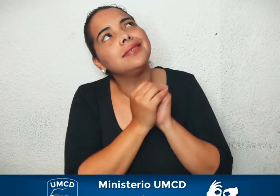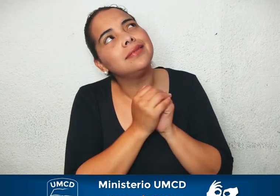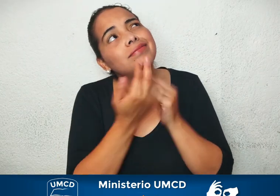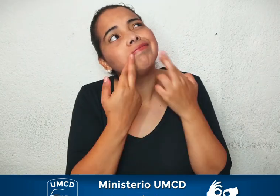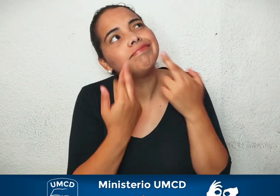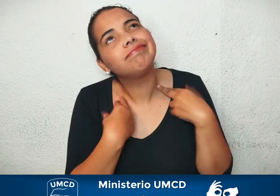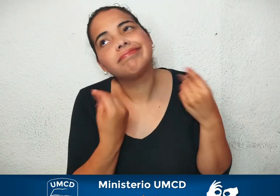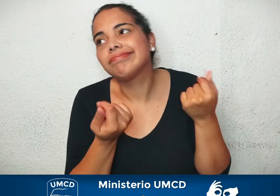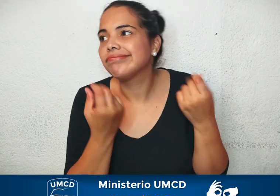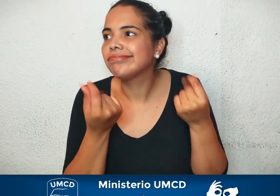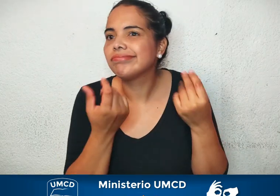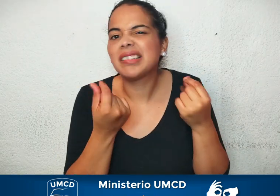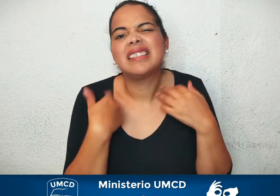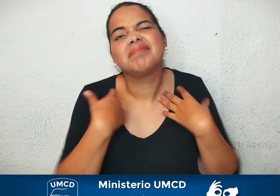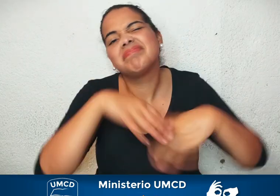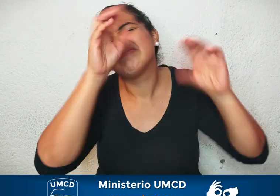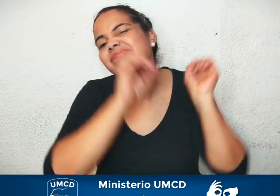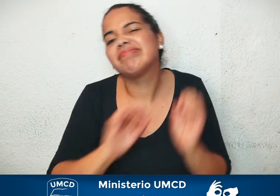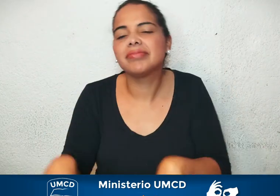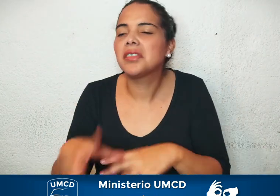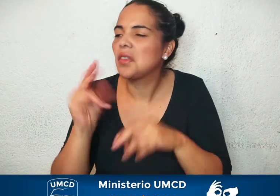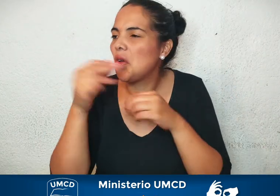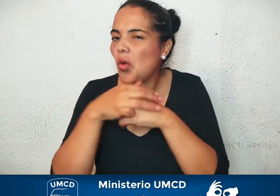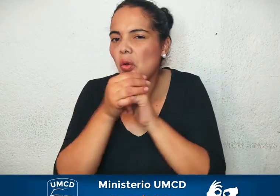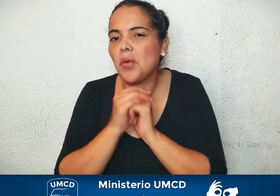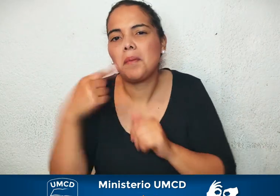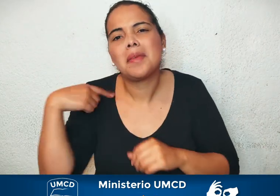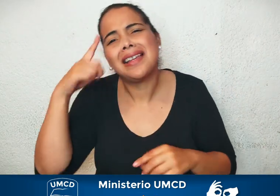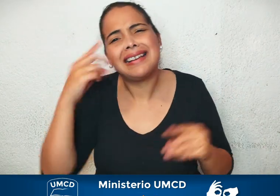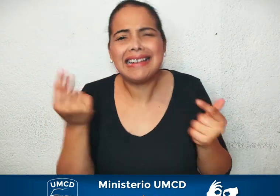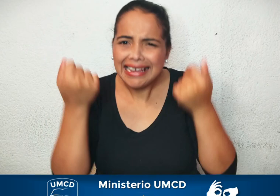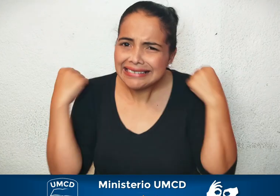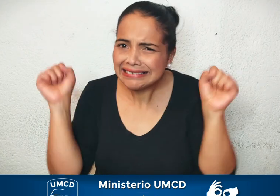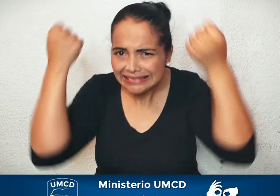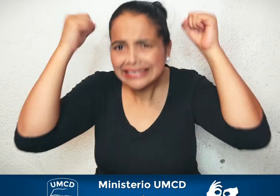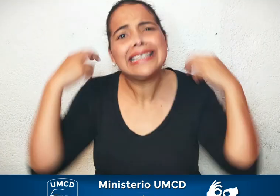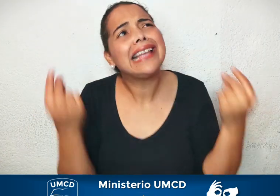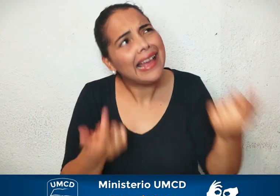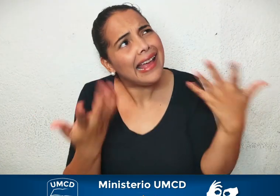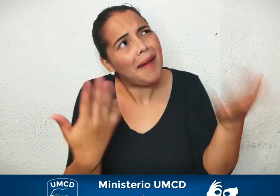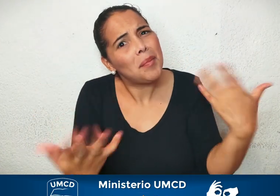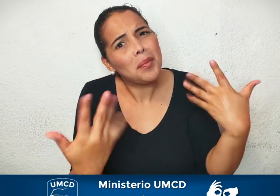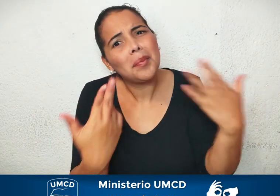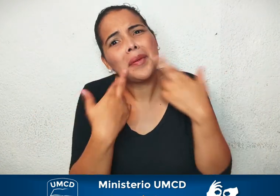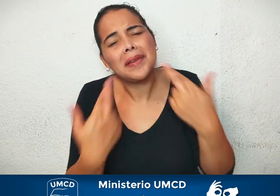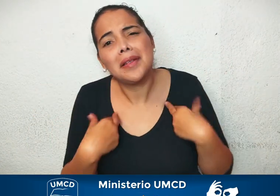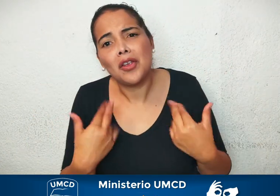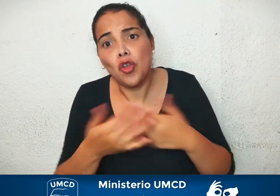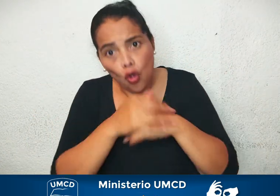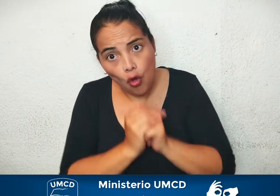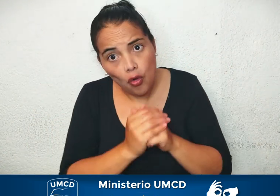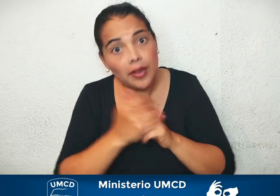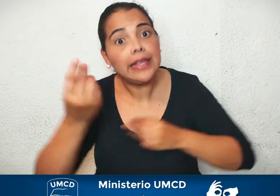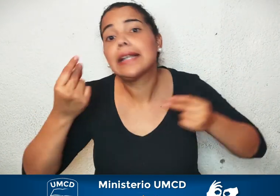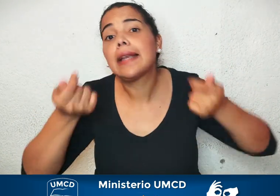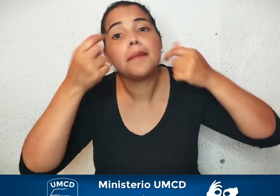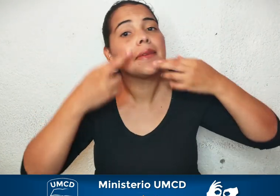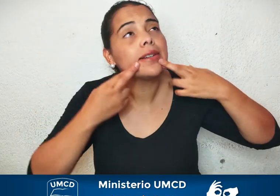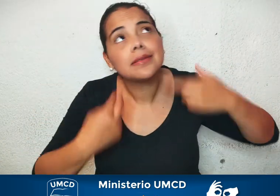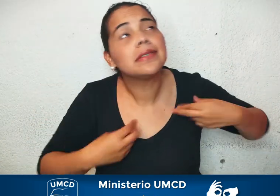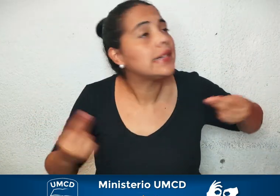estamos esperando que su respuesta sea inmediata. Queremos que las cosas pasen ya. Yo oro